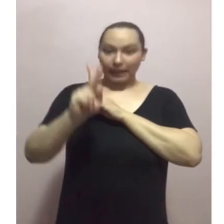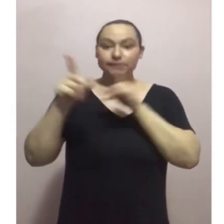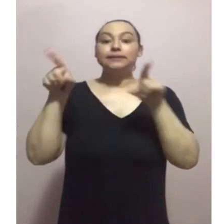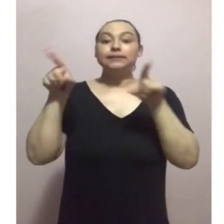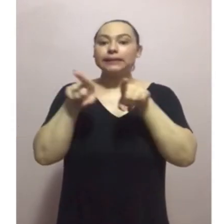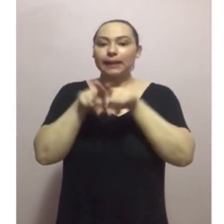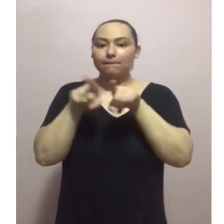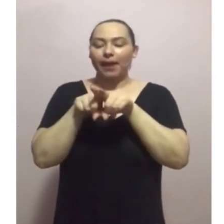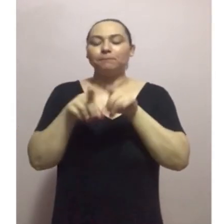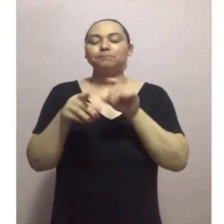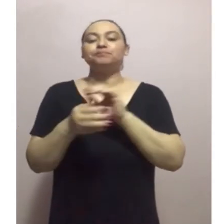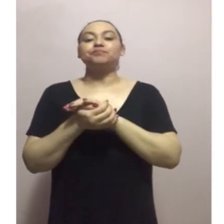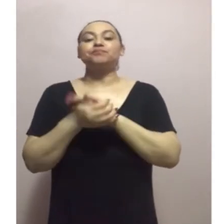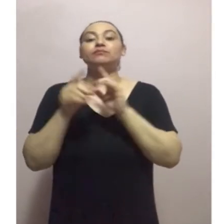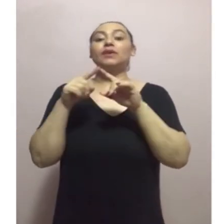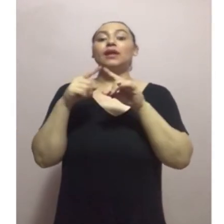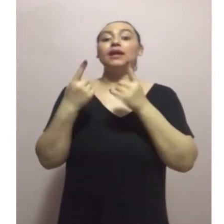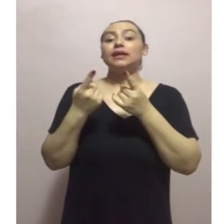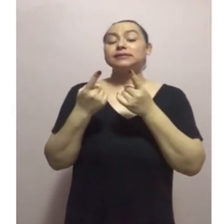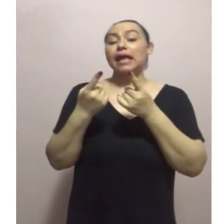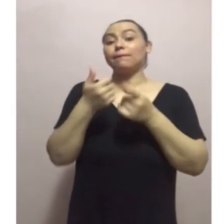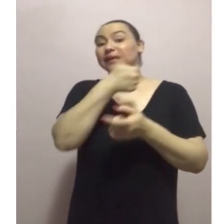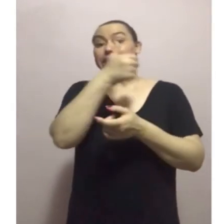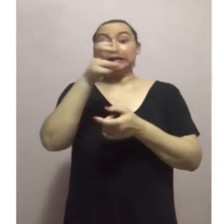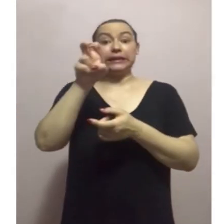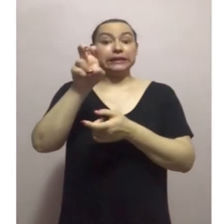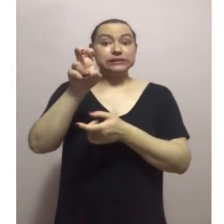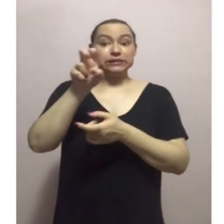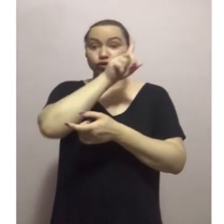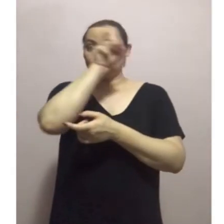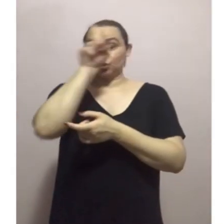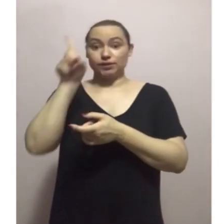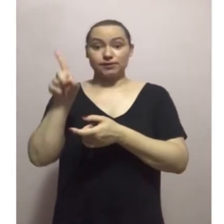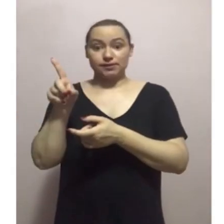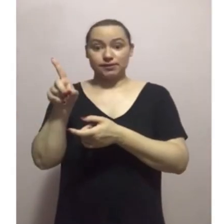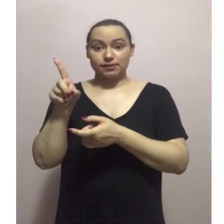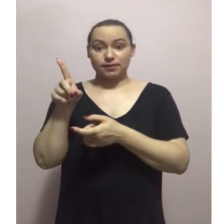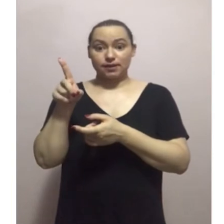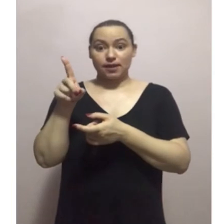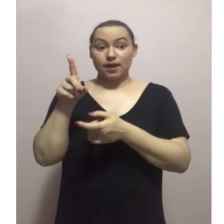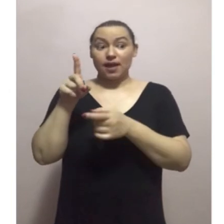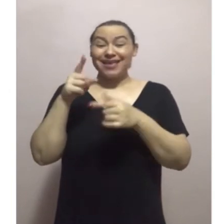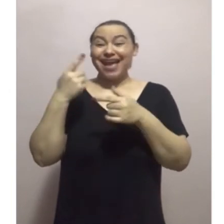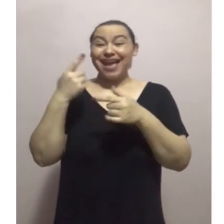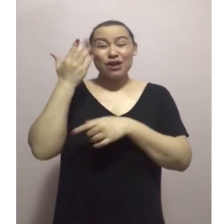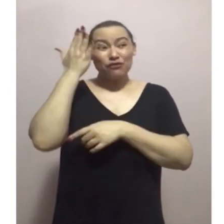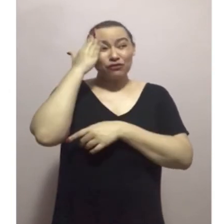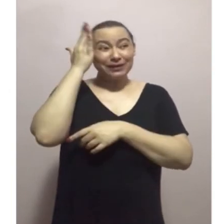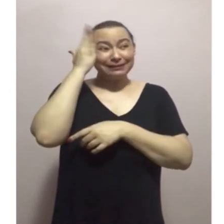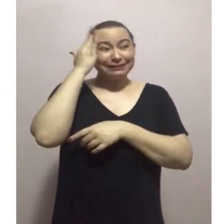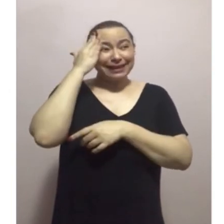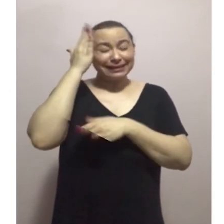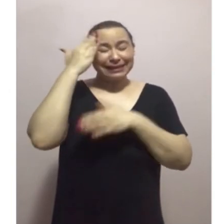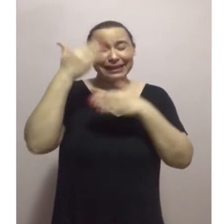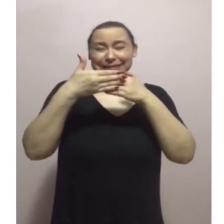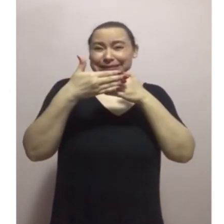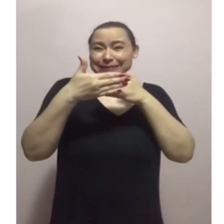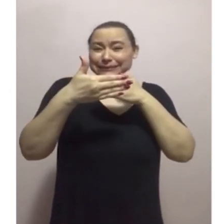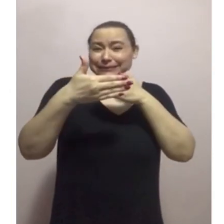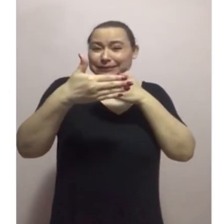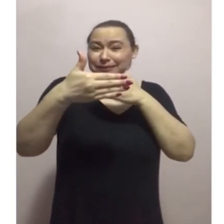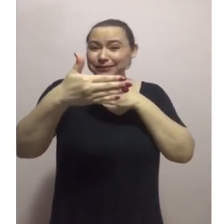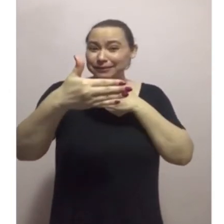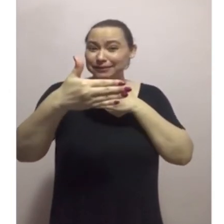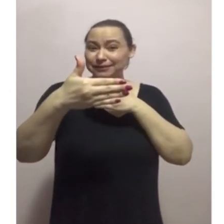podia, nesses 10 dias paralisado, eu acreditei que eram 15. Depois eu fui entendendo que o período era maior, era 3 meses.